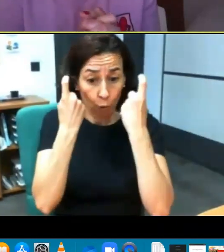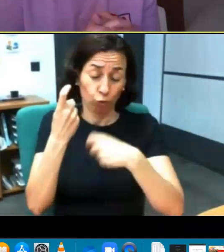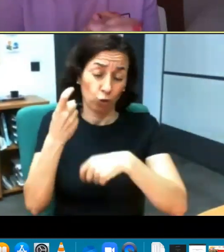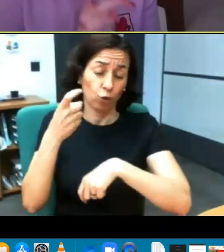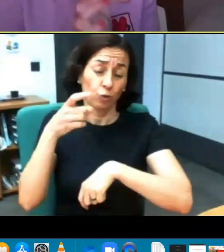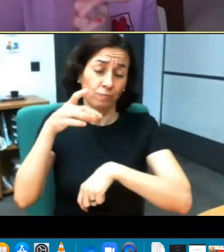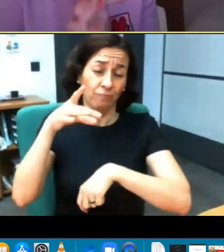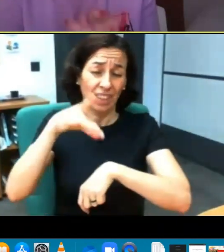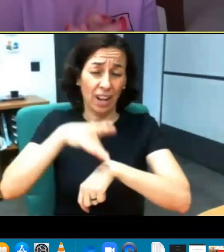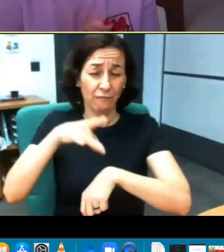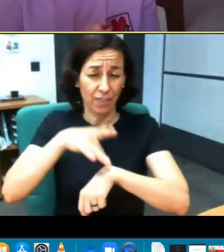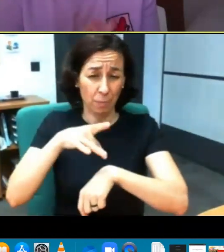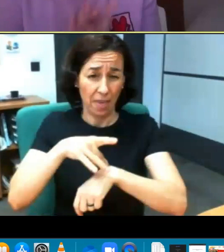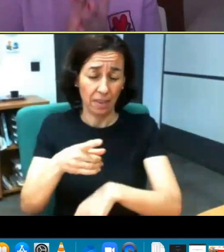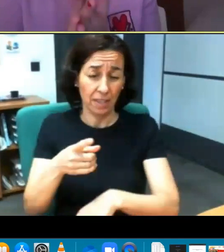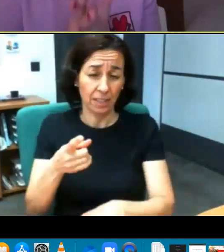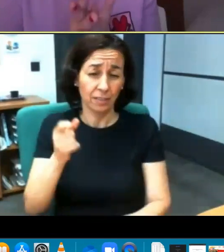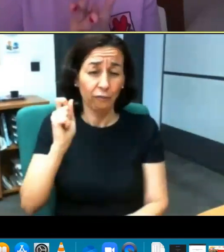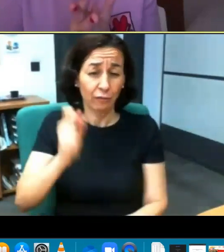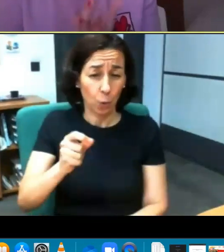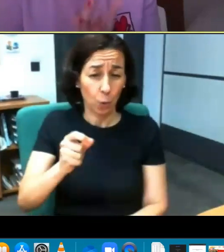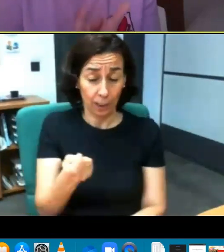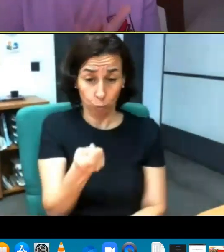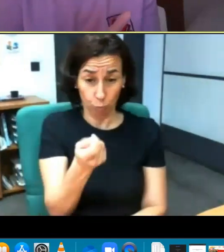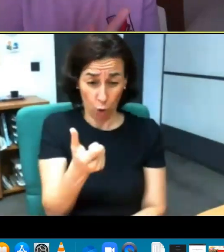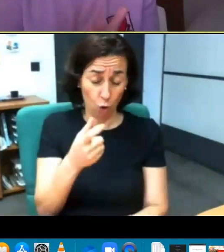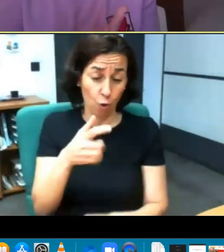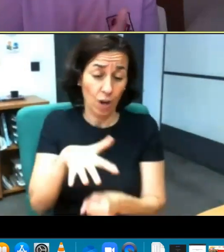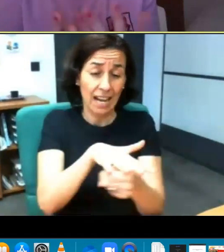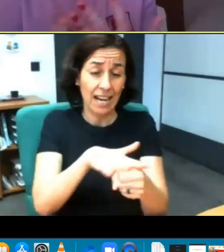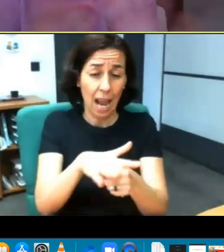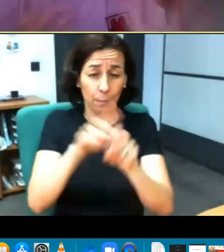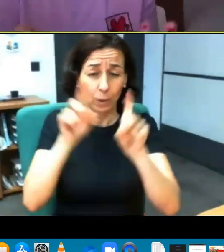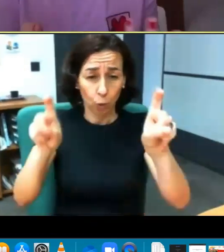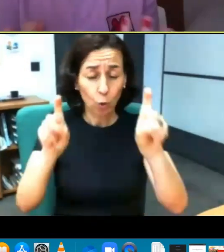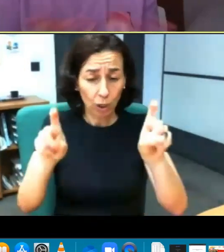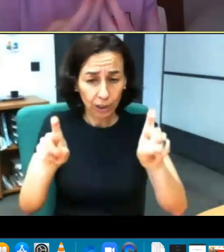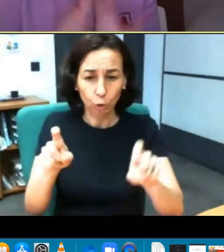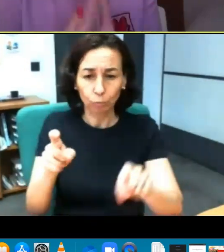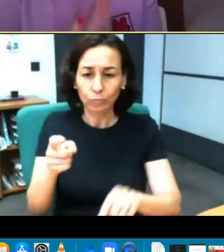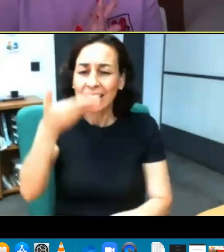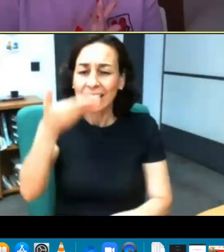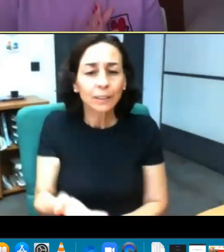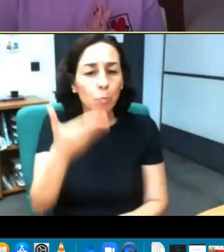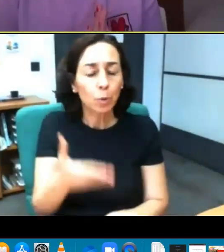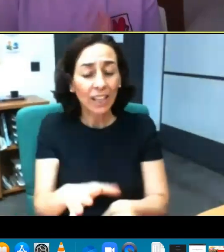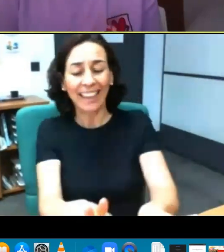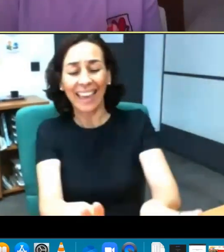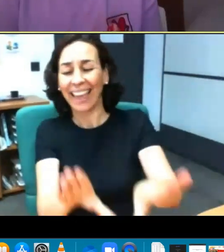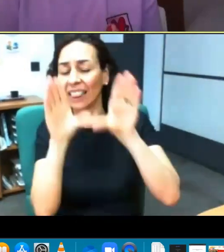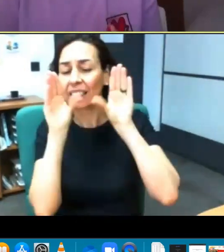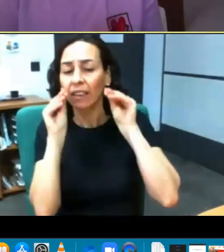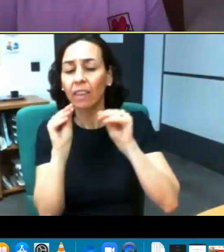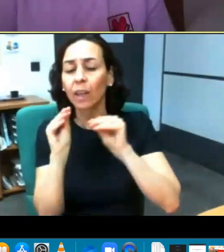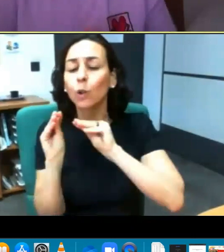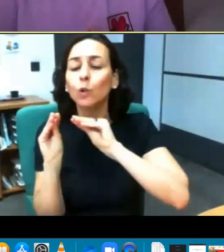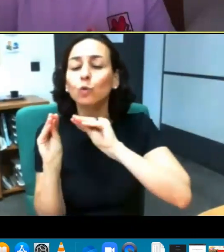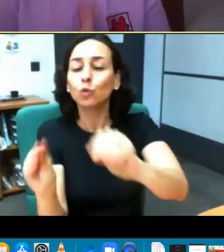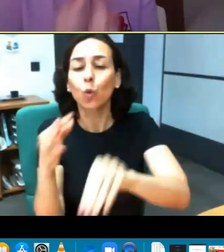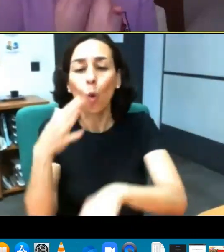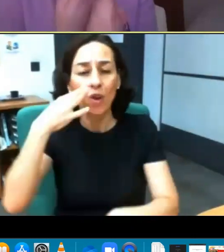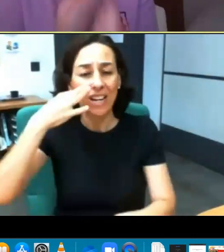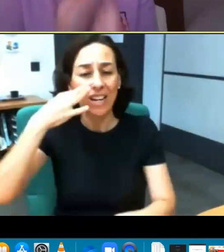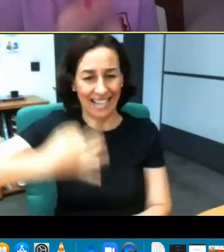frecuentes en el ámbito educativo, porque bueno, es imprescindible entender y saber cuál es la realidad de estos menores para